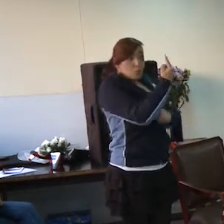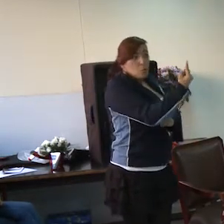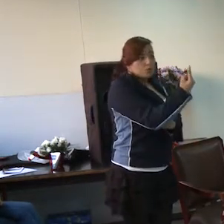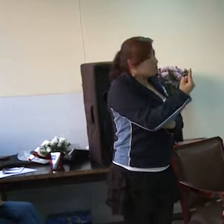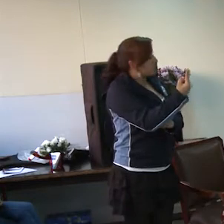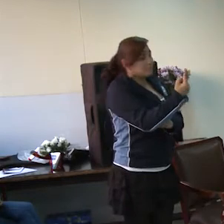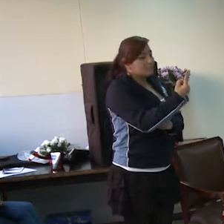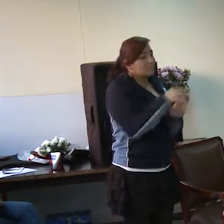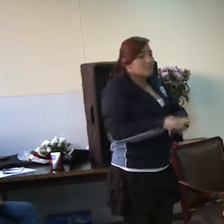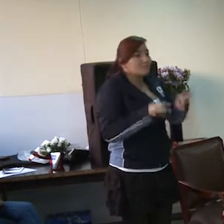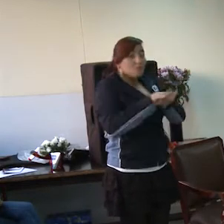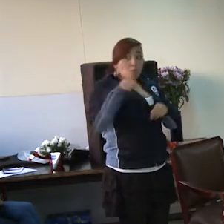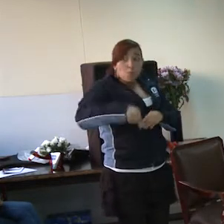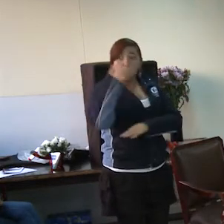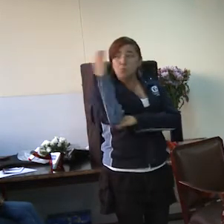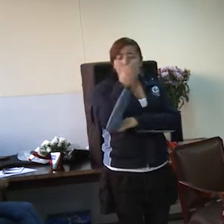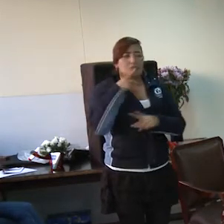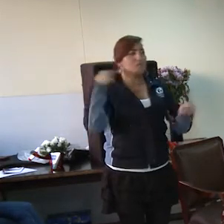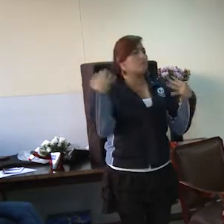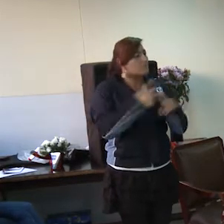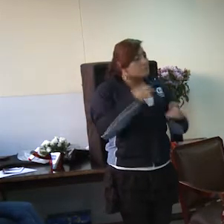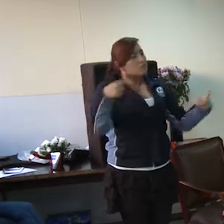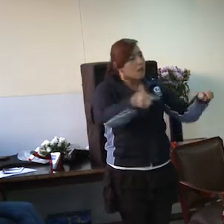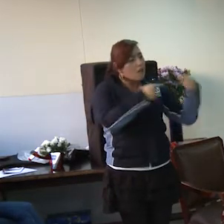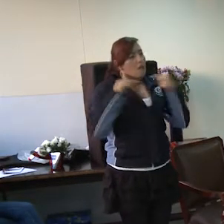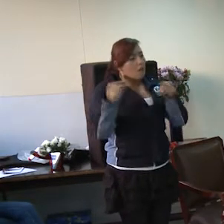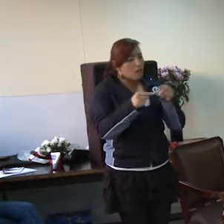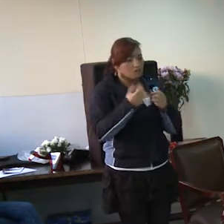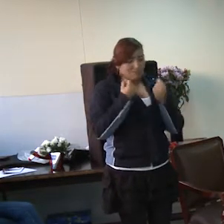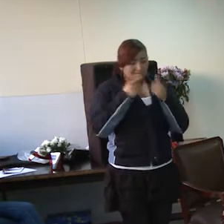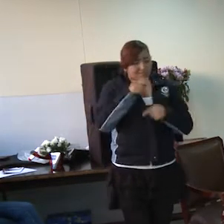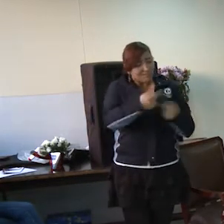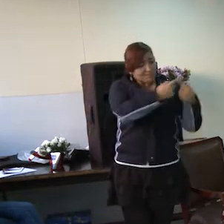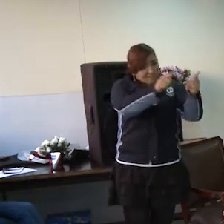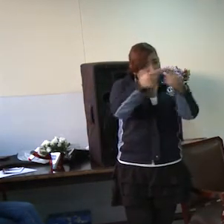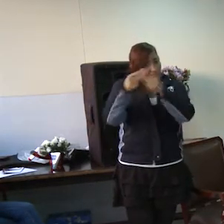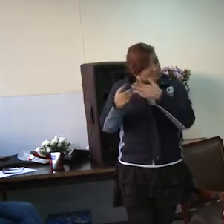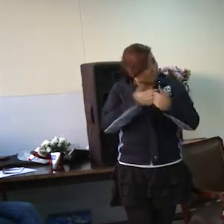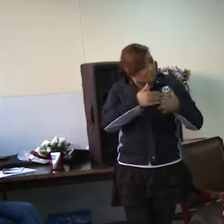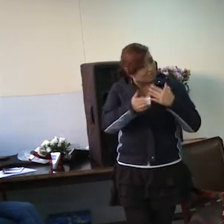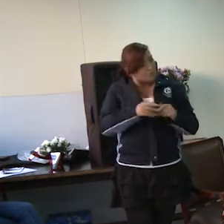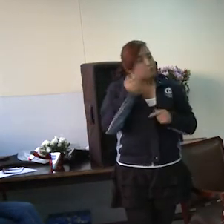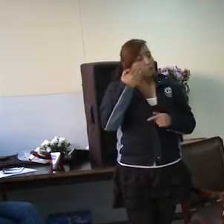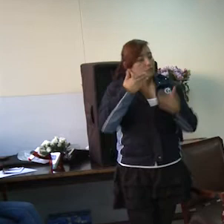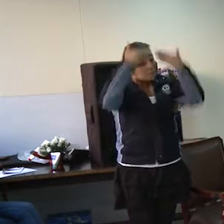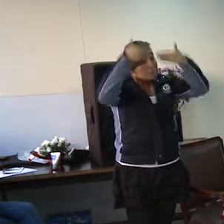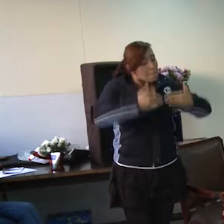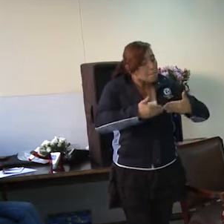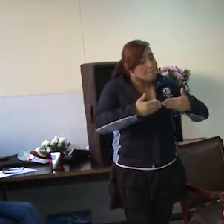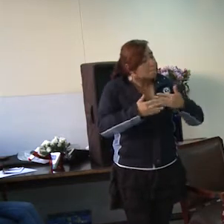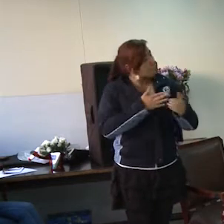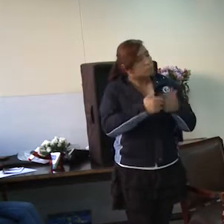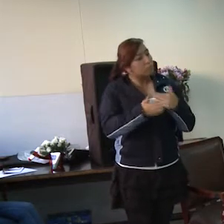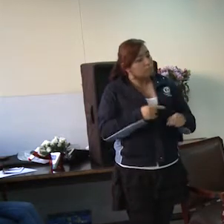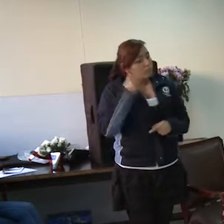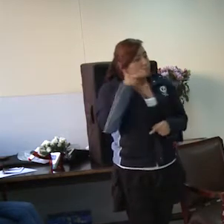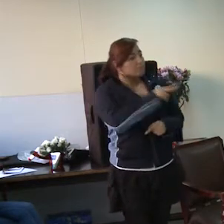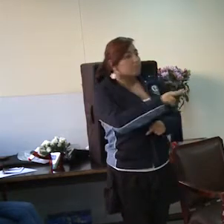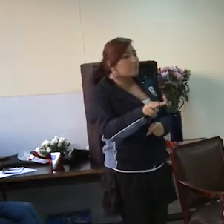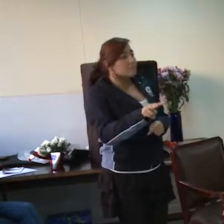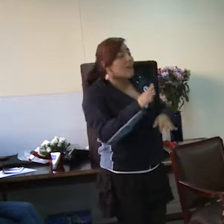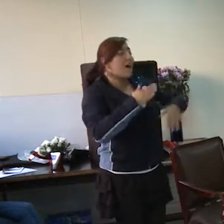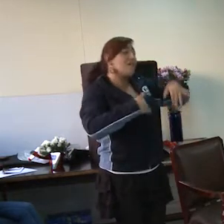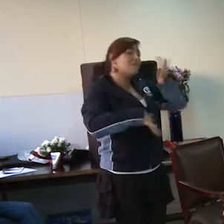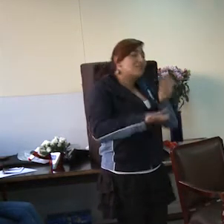al demostrar que en este país de contradicciones se puede pensar la diferencia, a pesar de las grandes limitaciones que ello implica, o incluso tener que